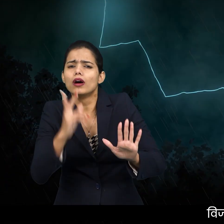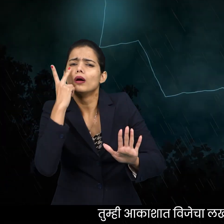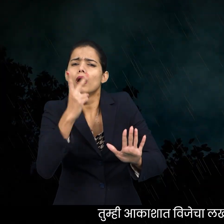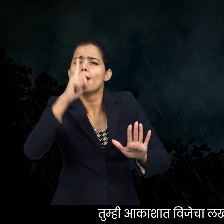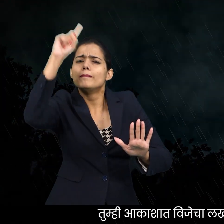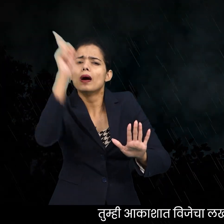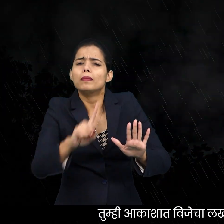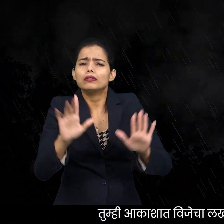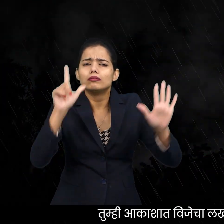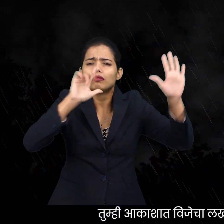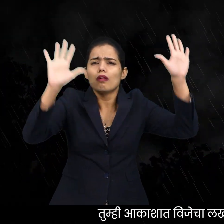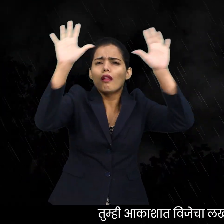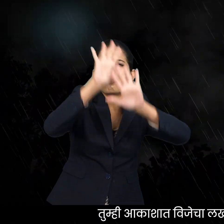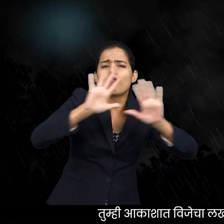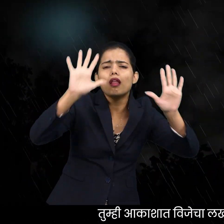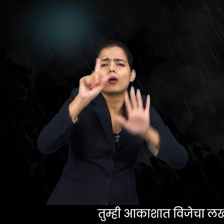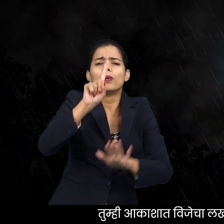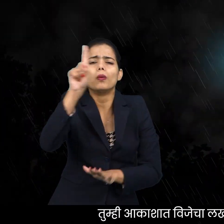तुम्ही